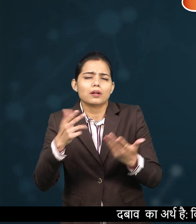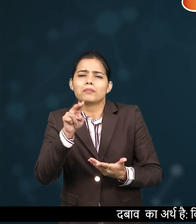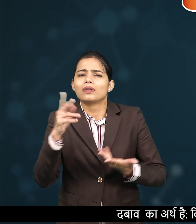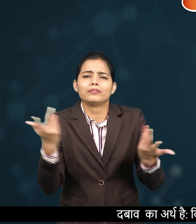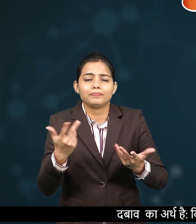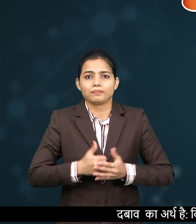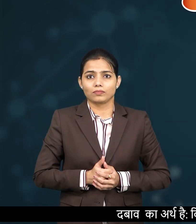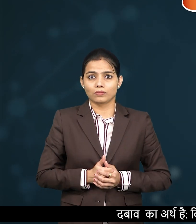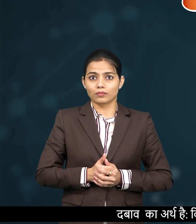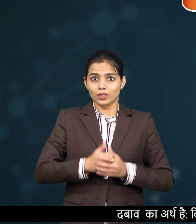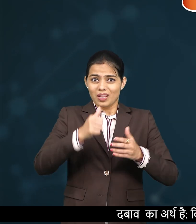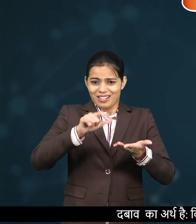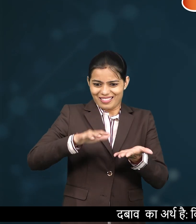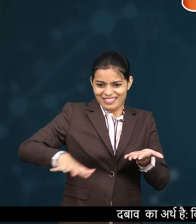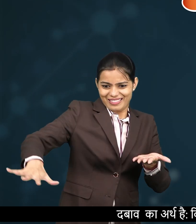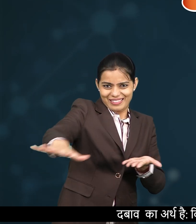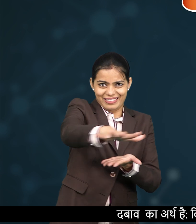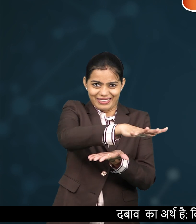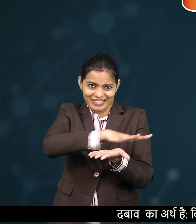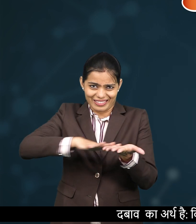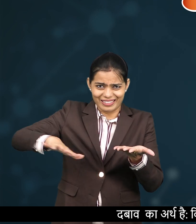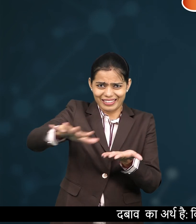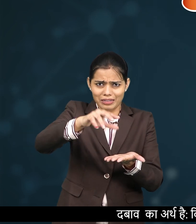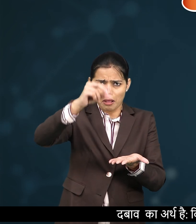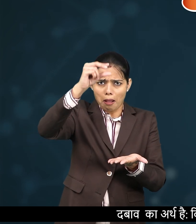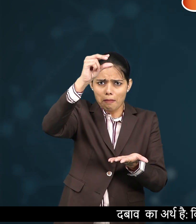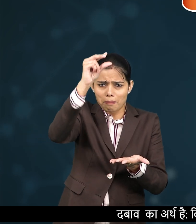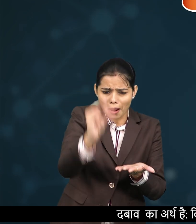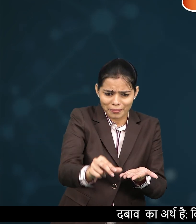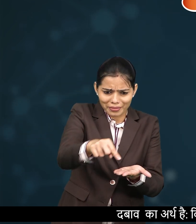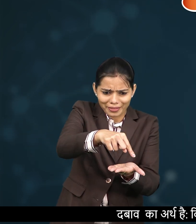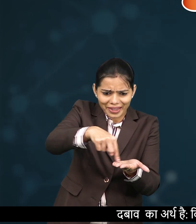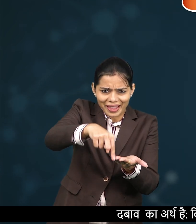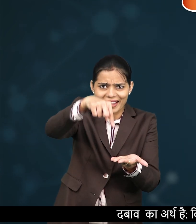दबाव, प्रेशर का अर्थ है किसी इकाई क्षेत्र पर लगाया गया बल।